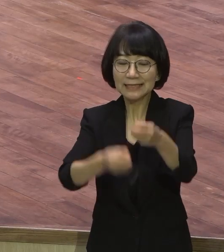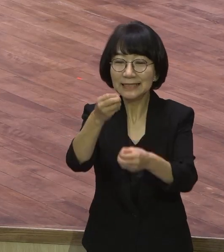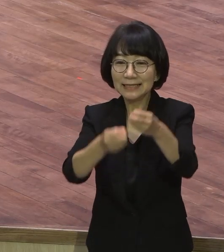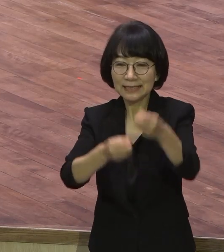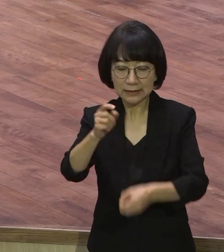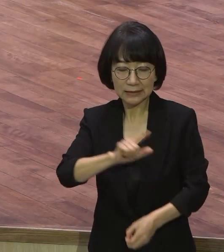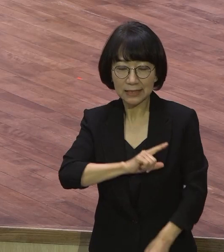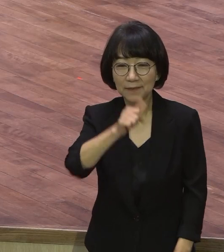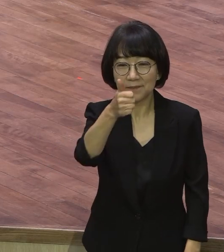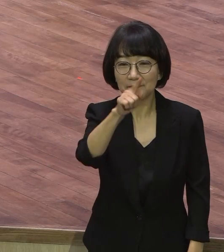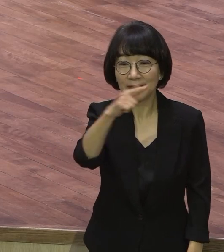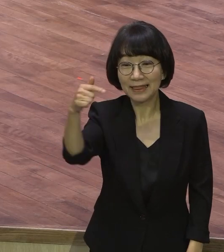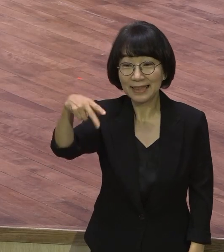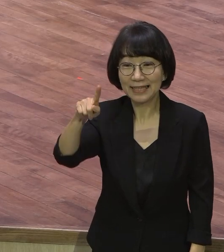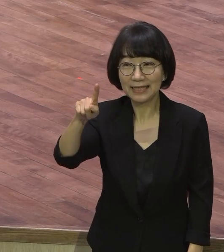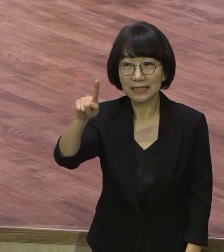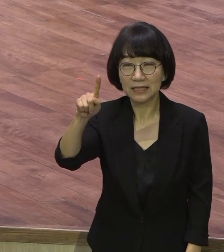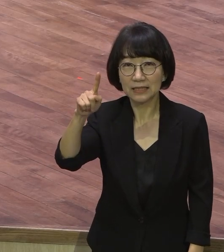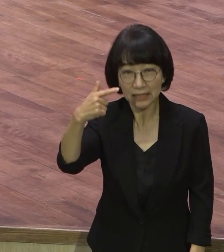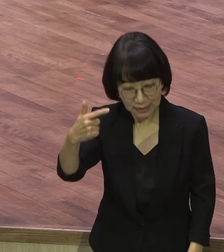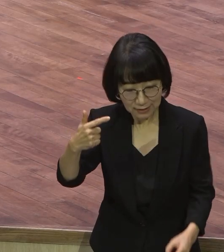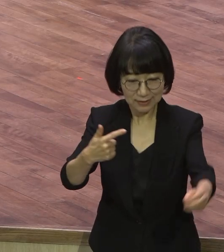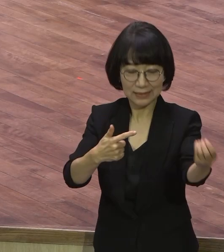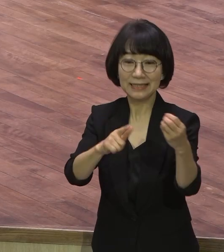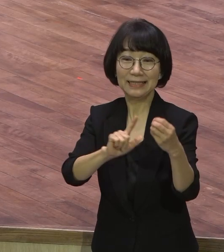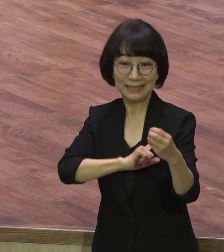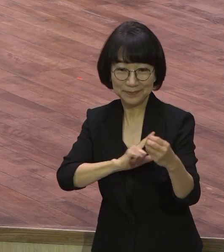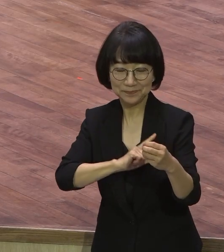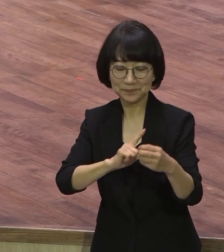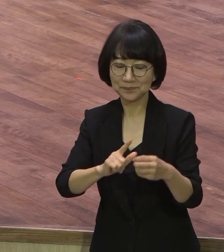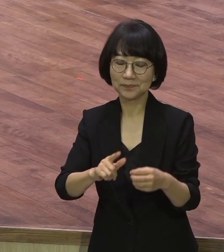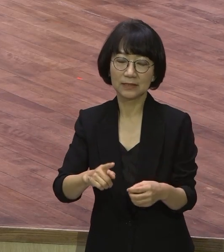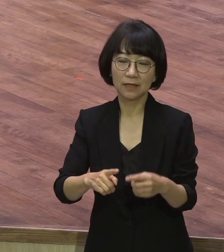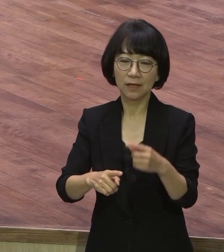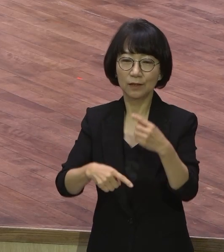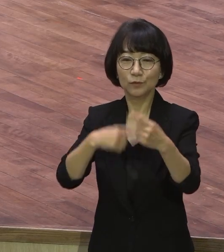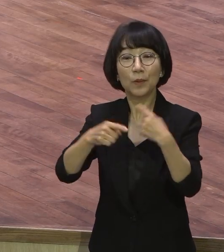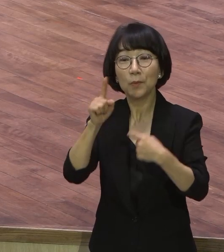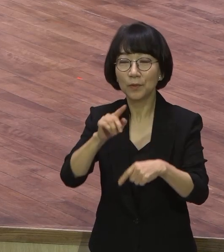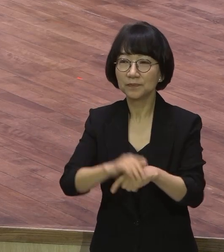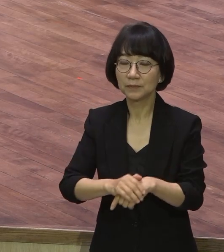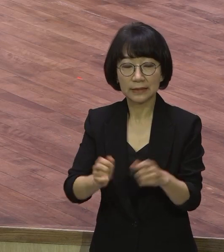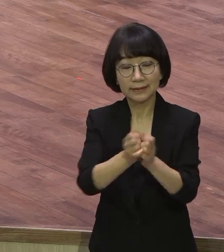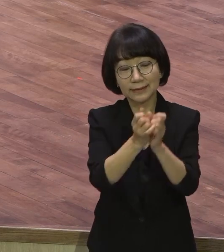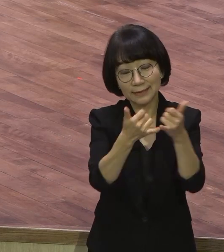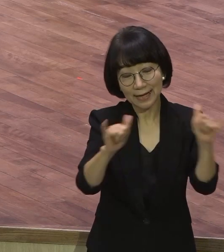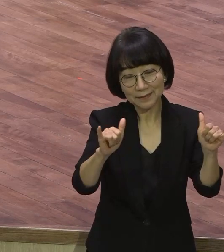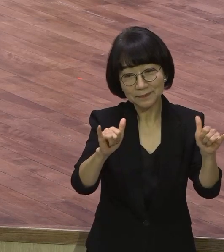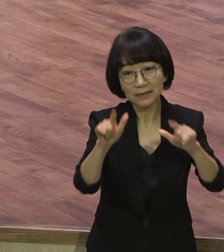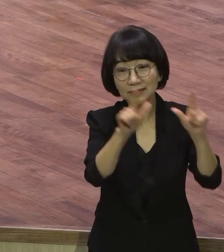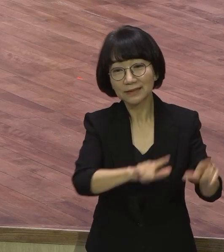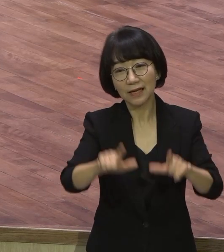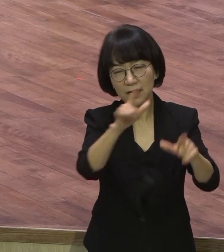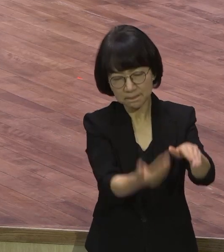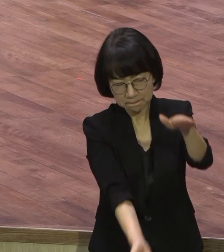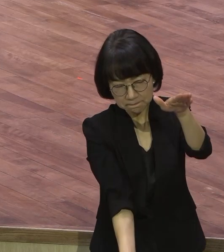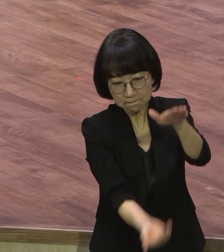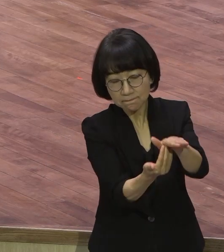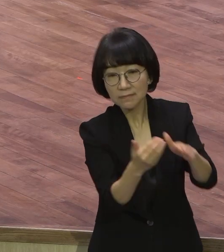한산이라는 분이 있었어요. 한산이라는 분은 뭐라고 말을 했냐. 인간이 백년밖에 살지